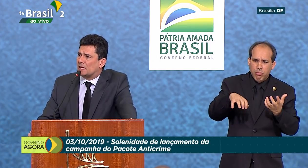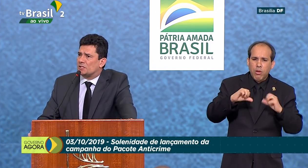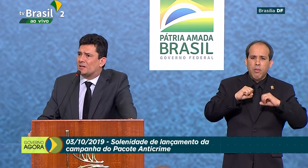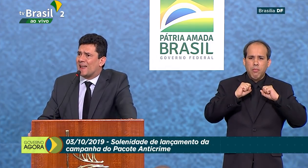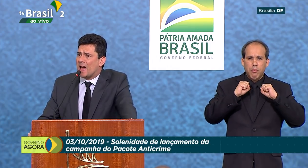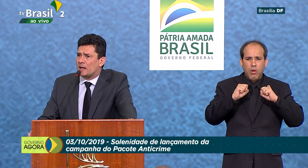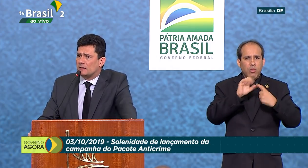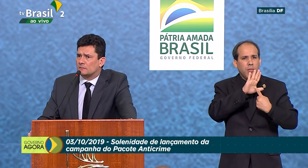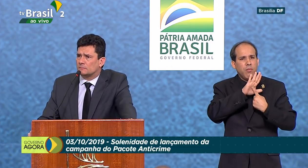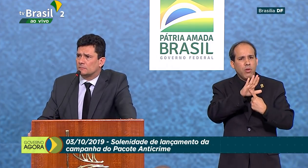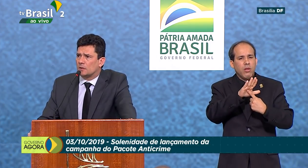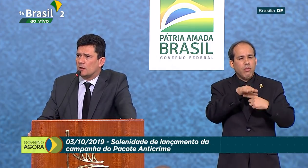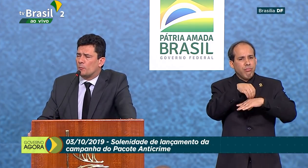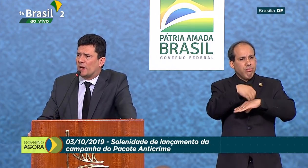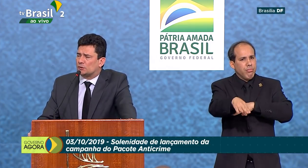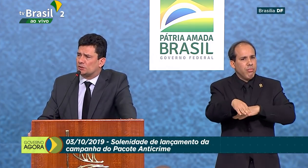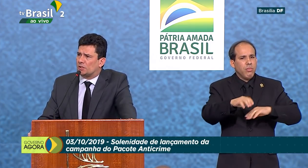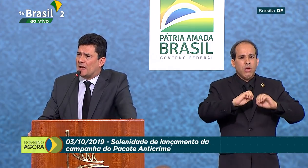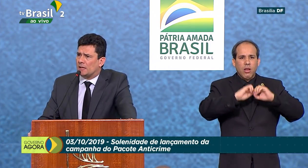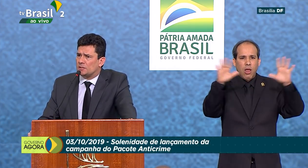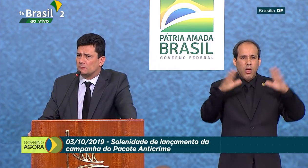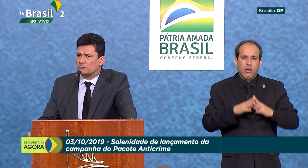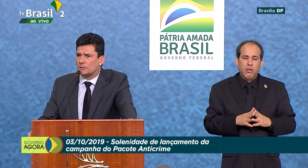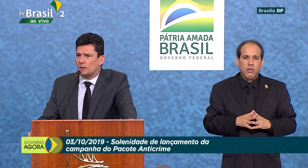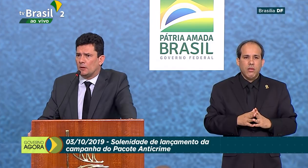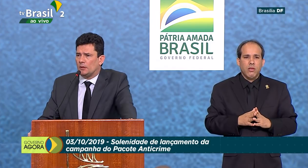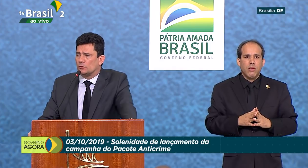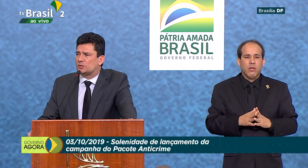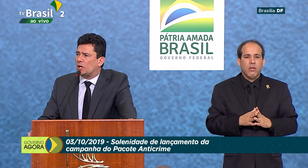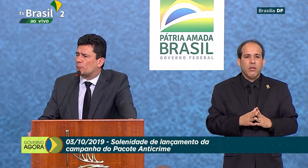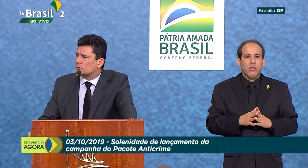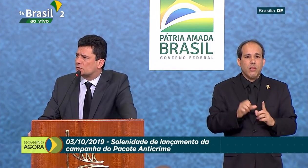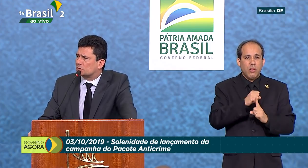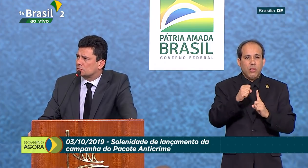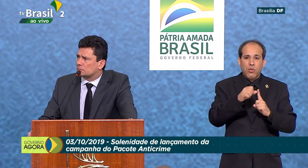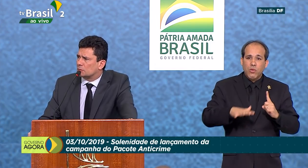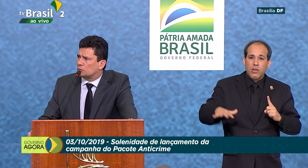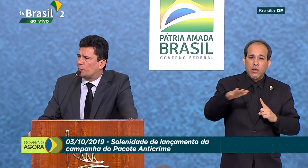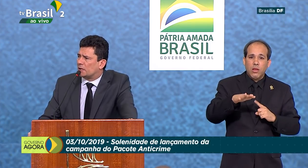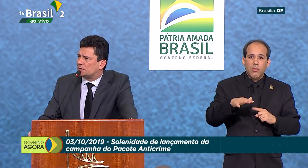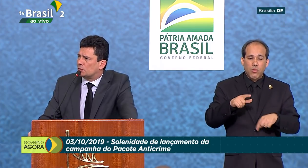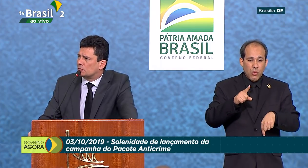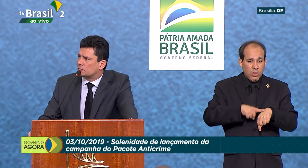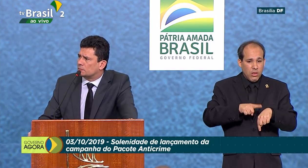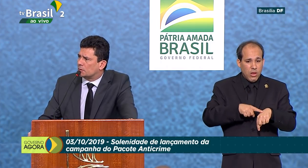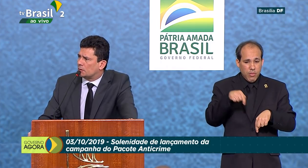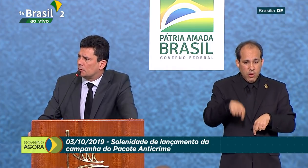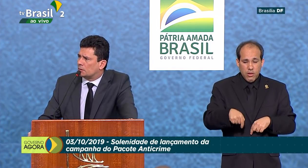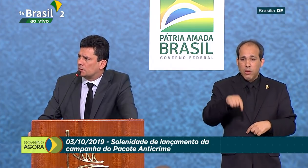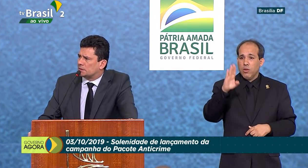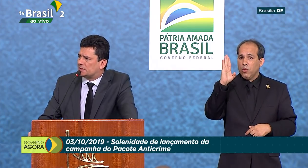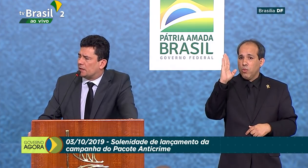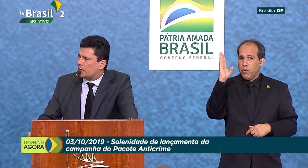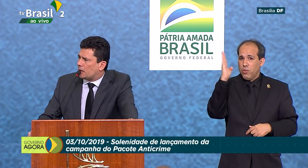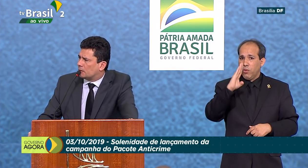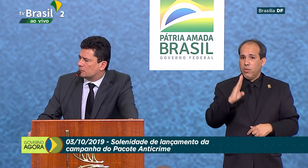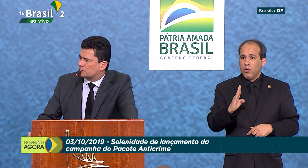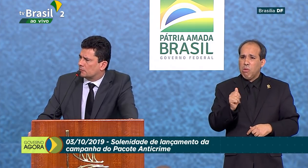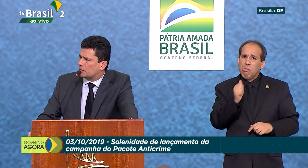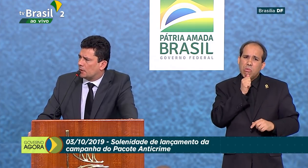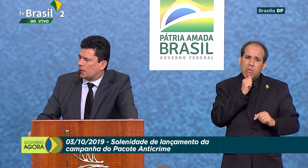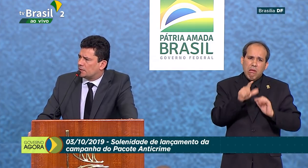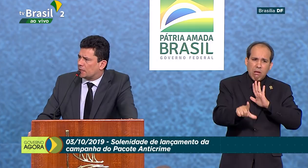uma mensagem clara para a sociedade que os tempos do Brasil sem